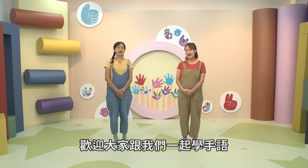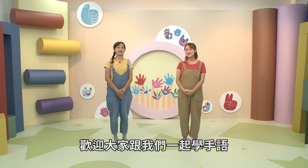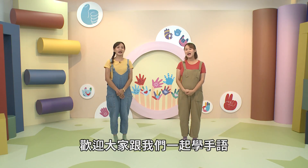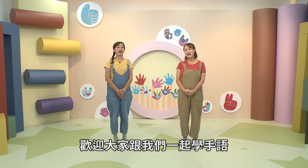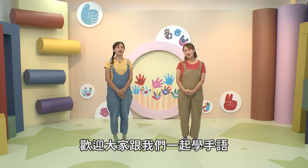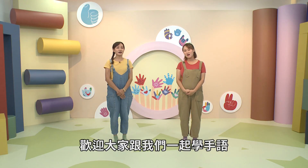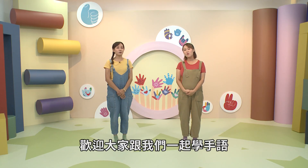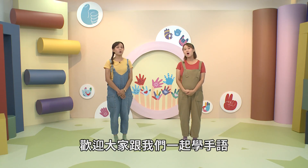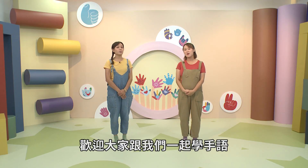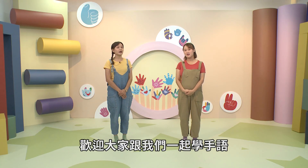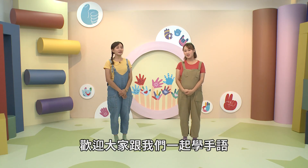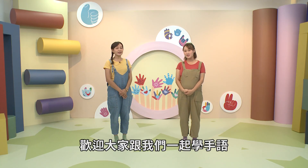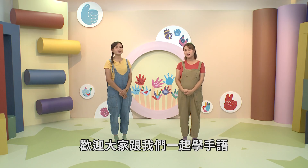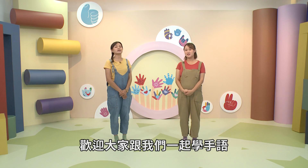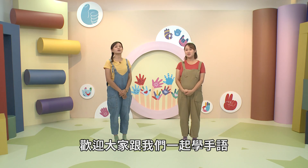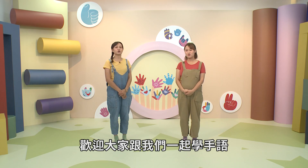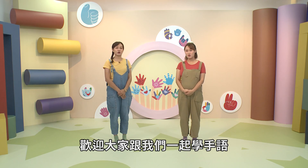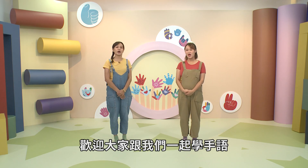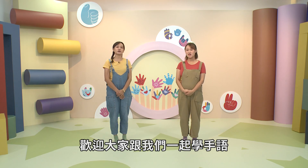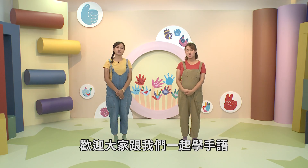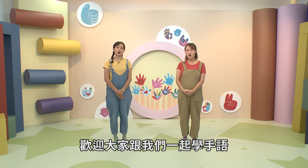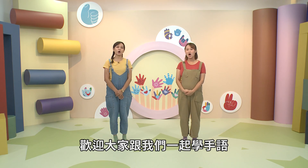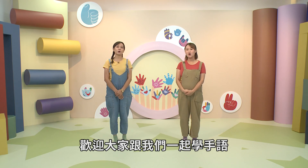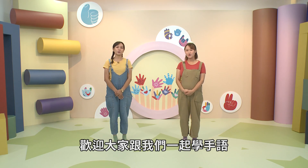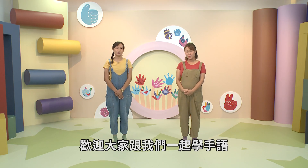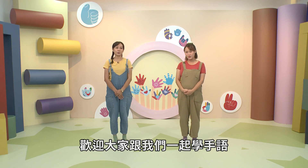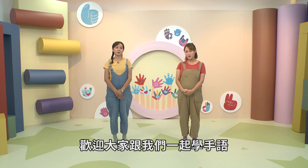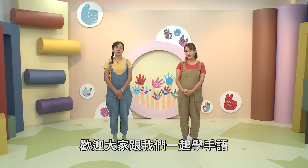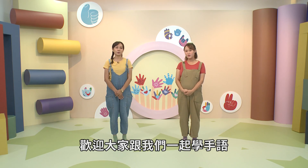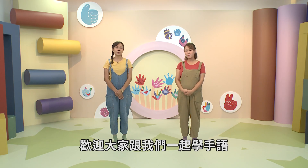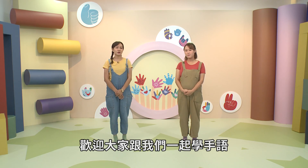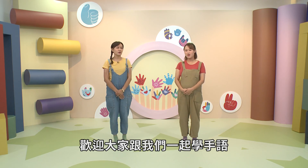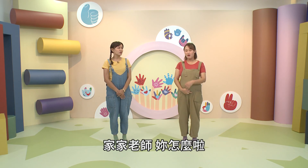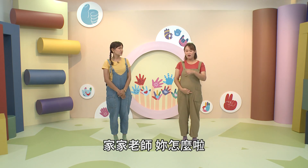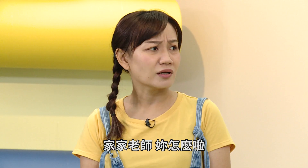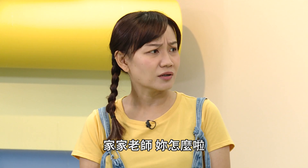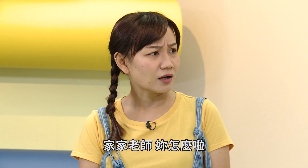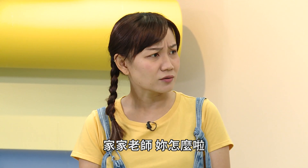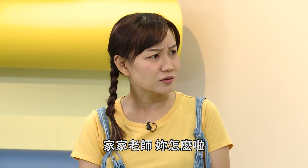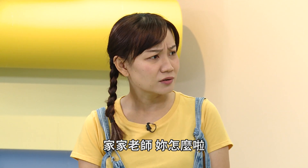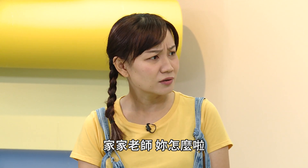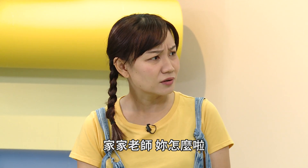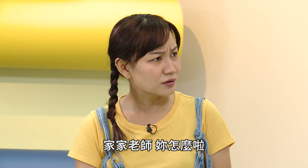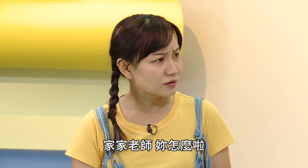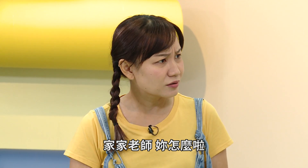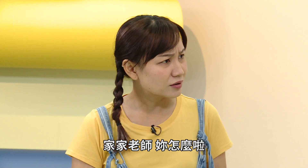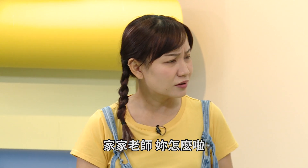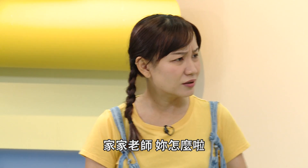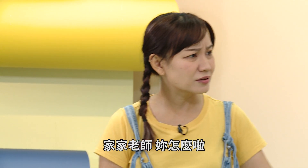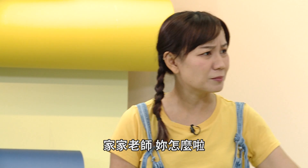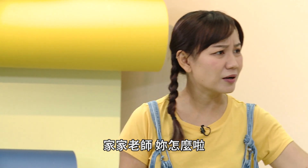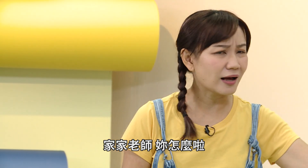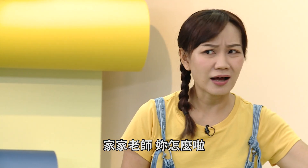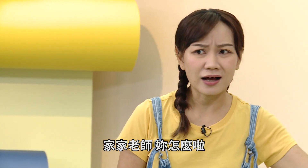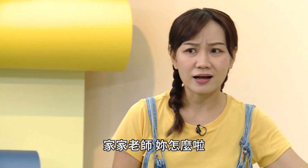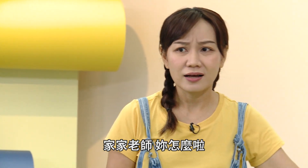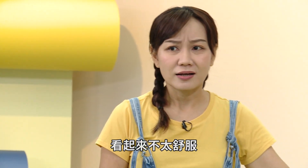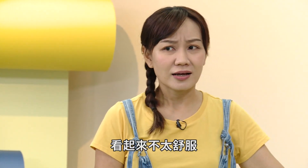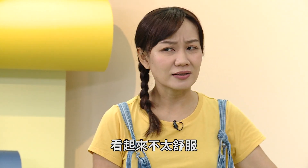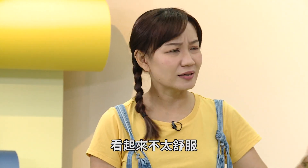家跟我们一起学手语。佳佳老师，你怎么啦？看起来